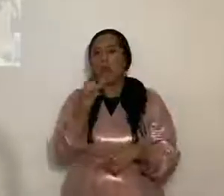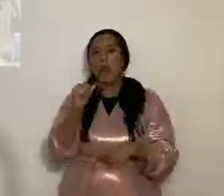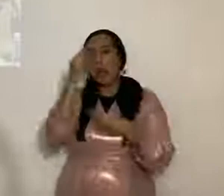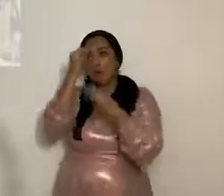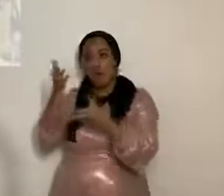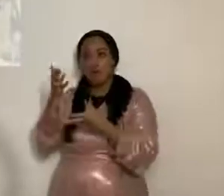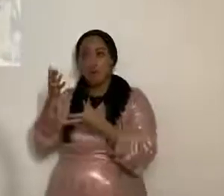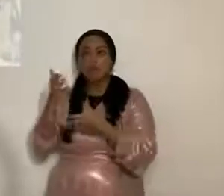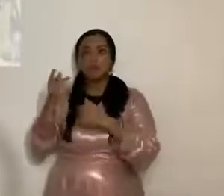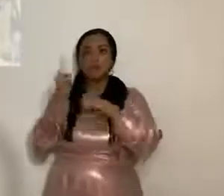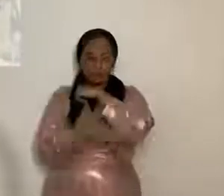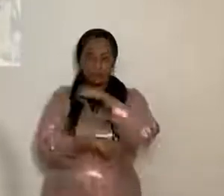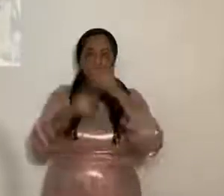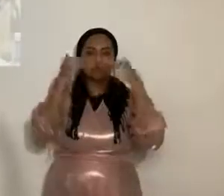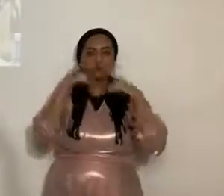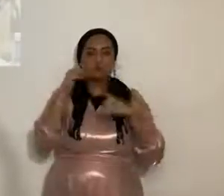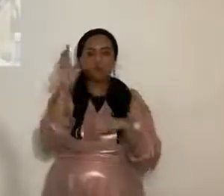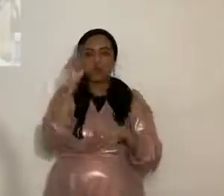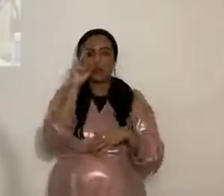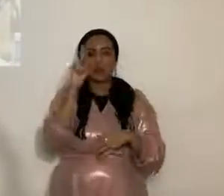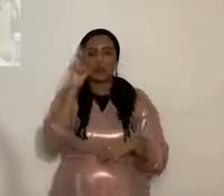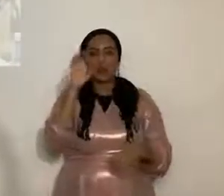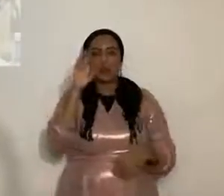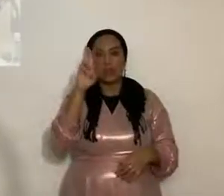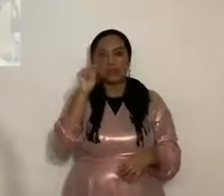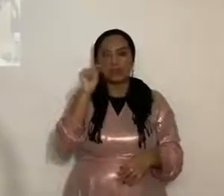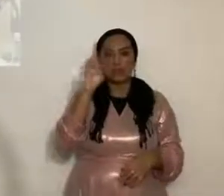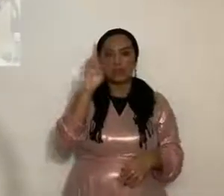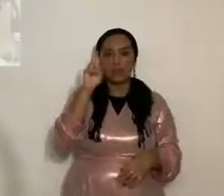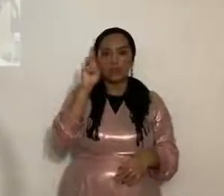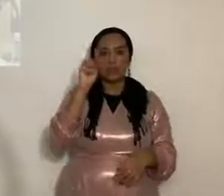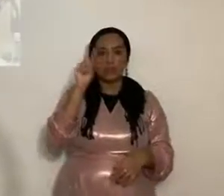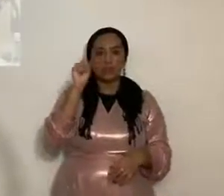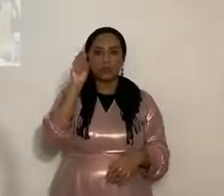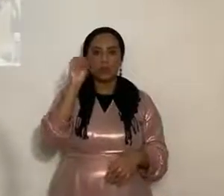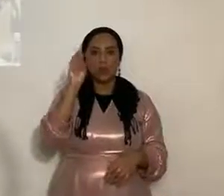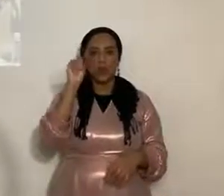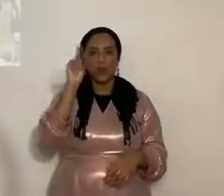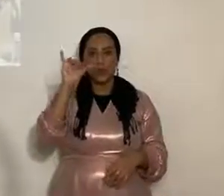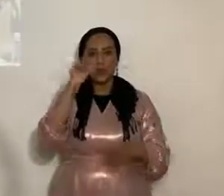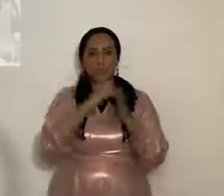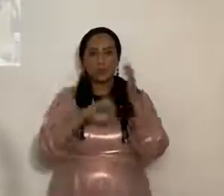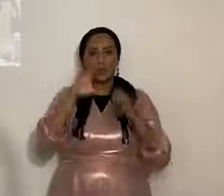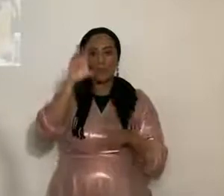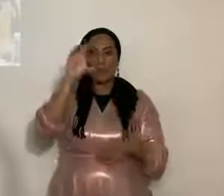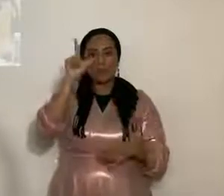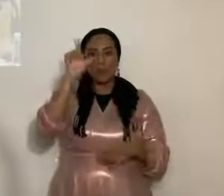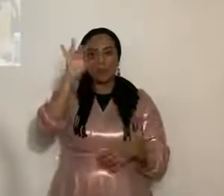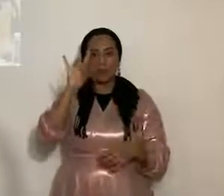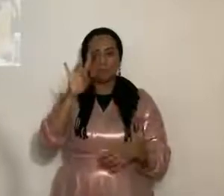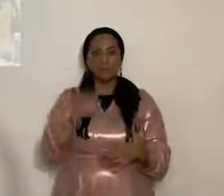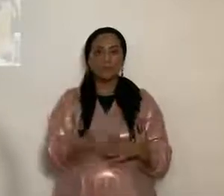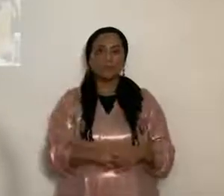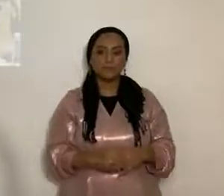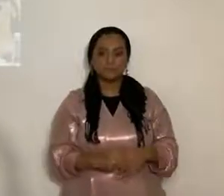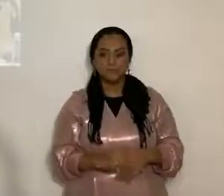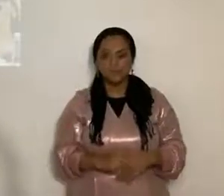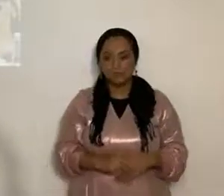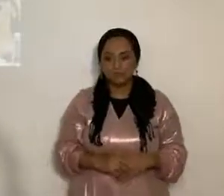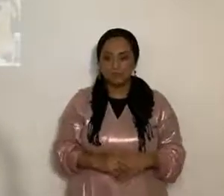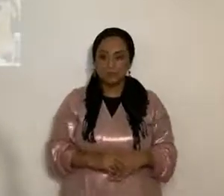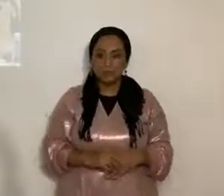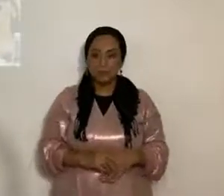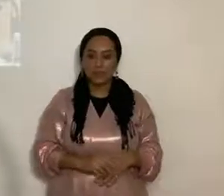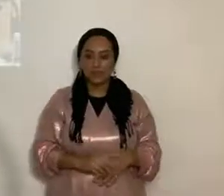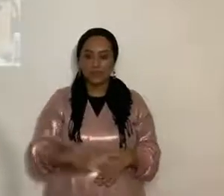desobediente? Deuteronomio. Vamos a Deuteronomio nuevamente, capítulo 28. Deuteronomio 28. Vamos a